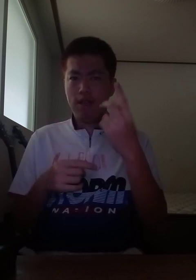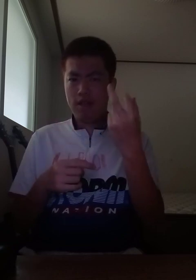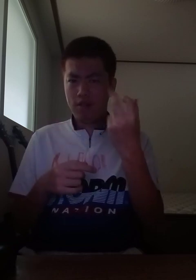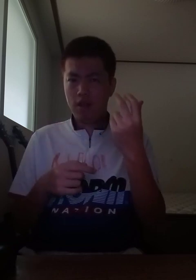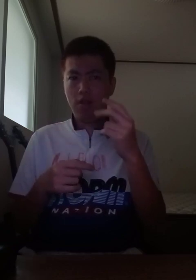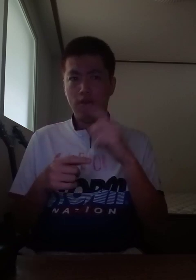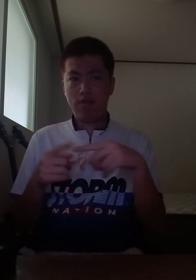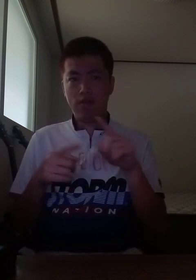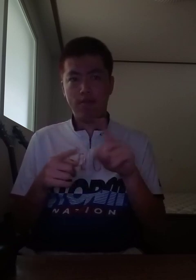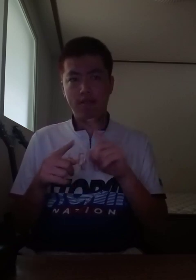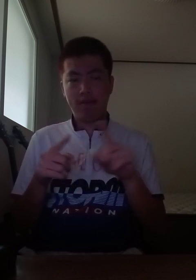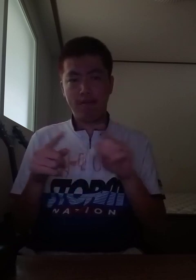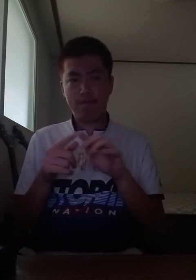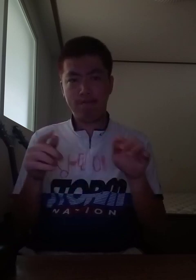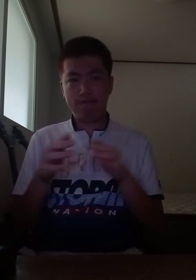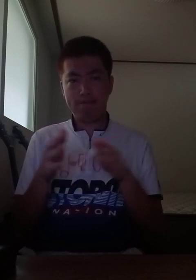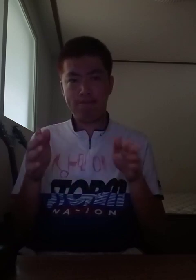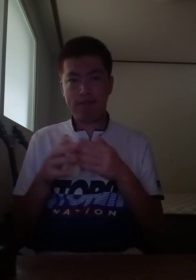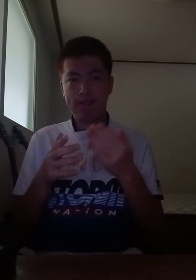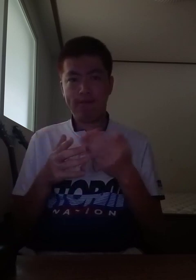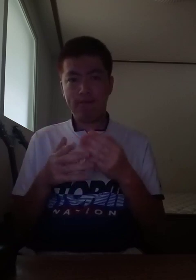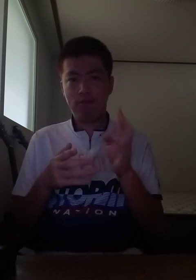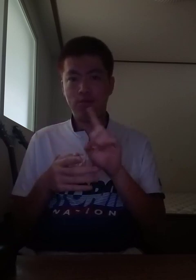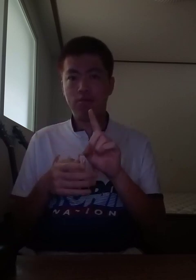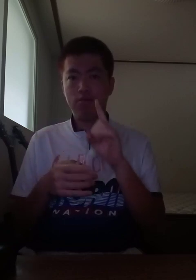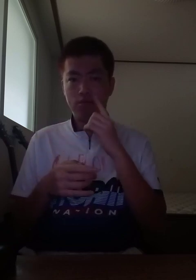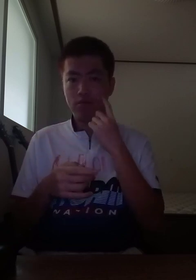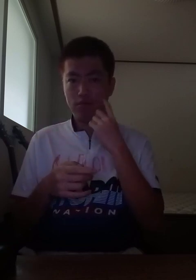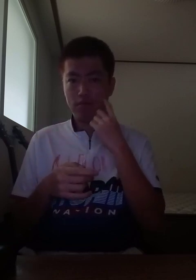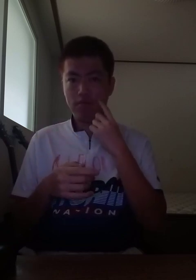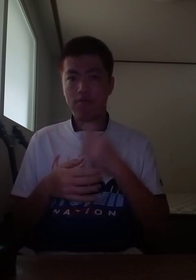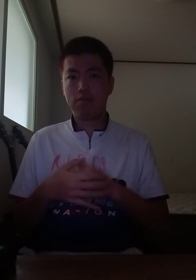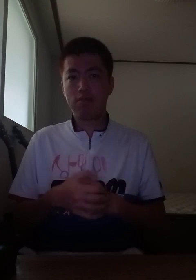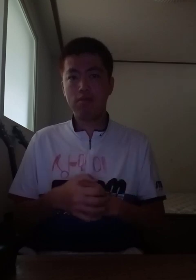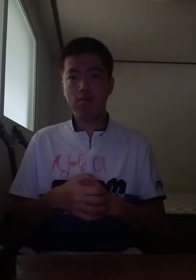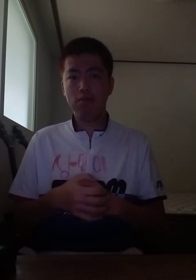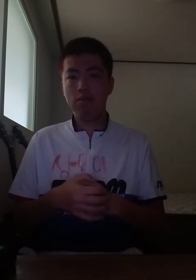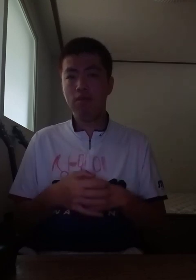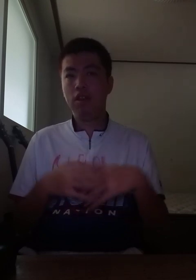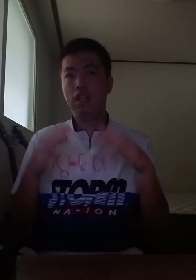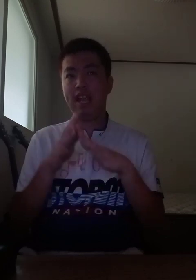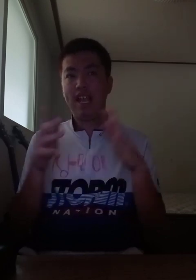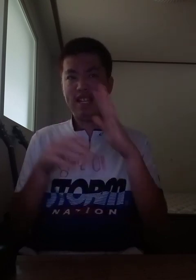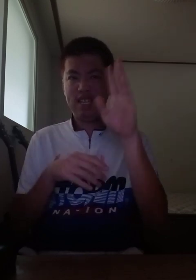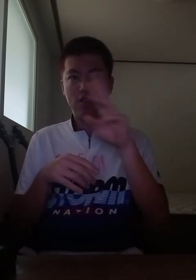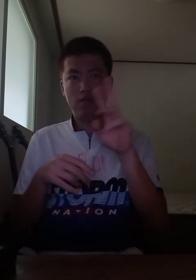오랫동안 나기 때문에 그 찰떡 때문에 그럴 겁니다. 아이들의 접근성도